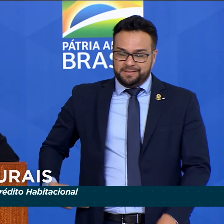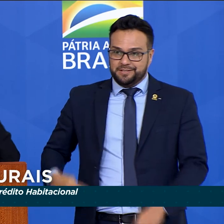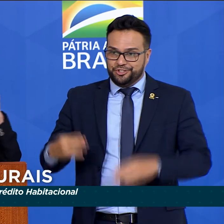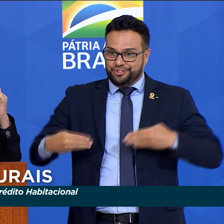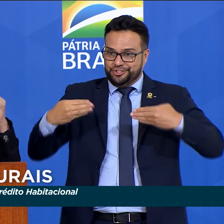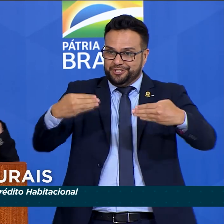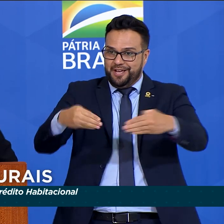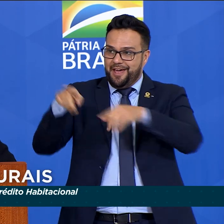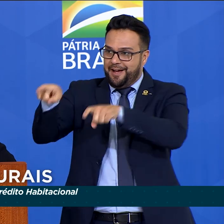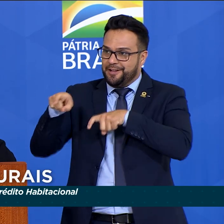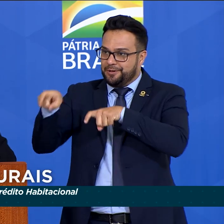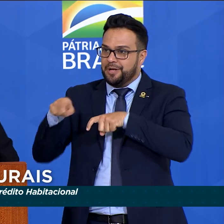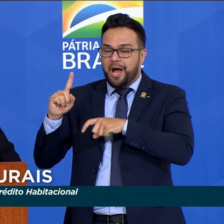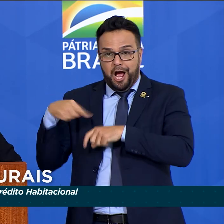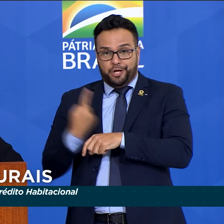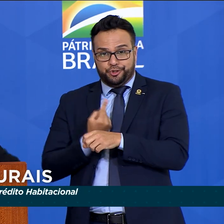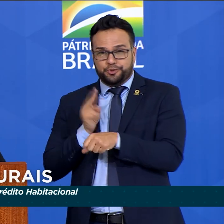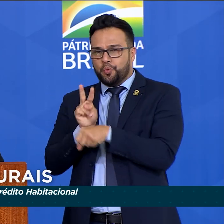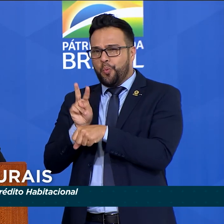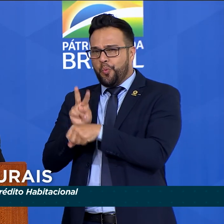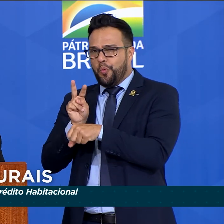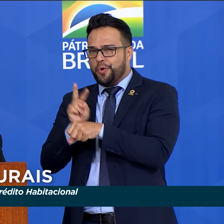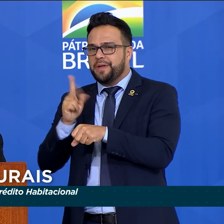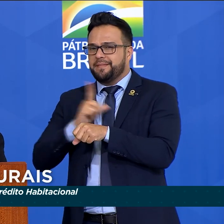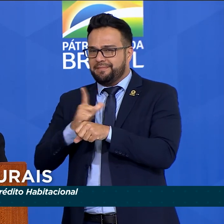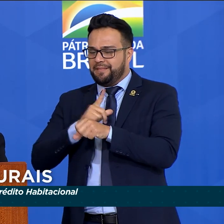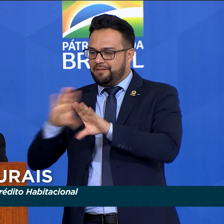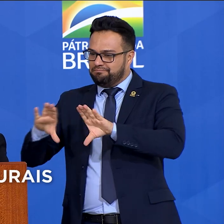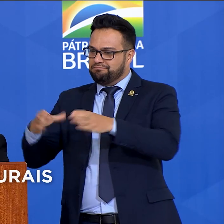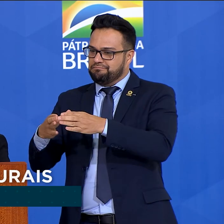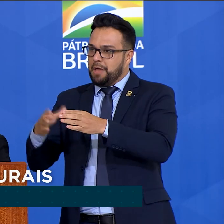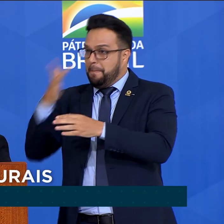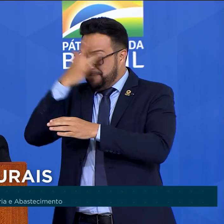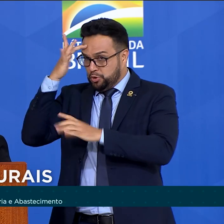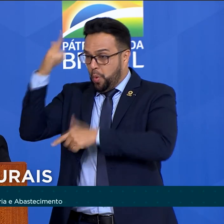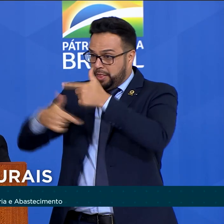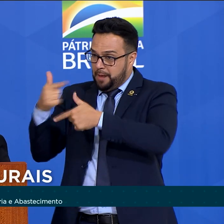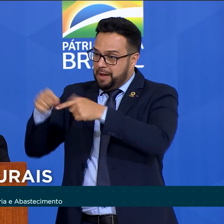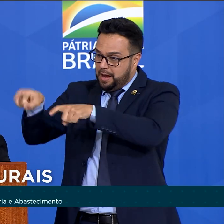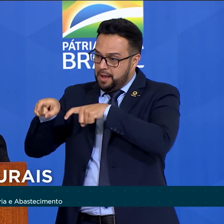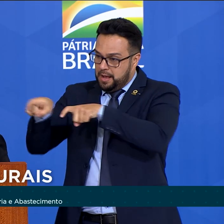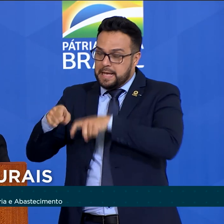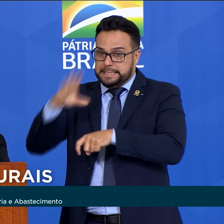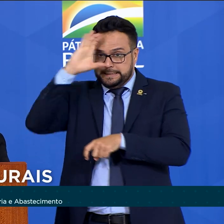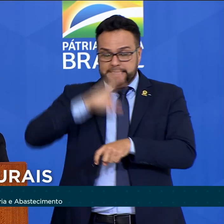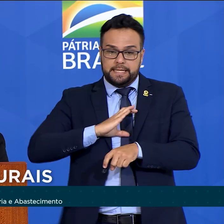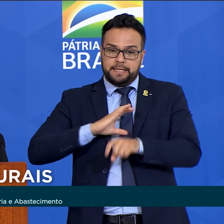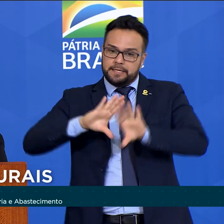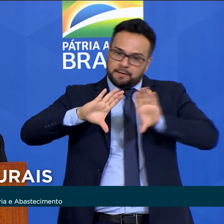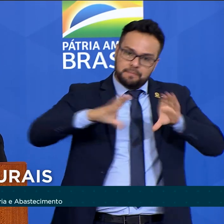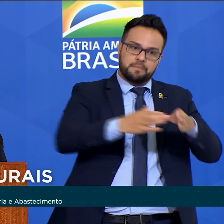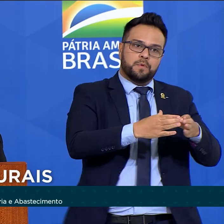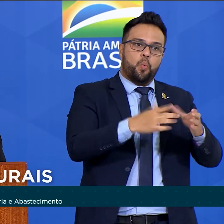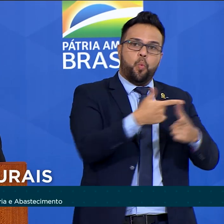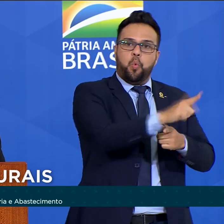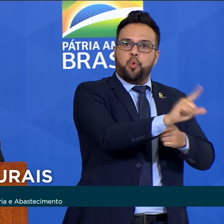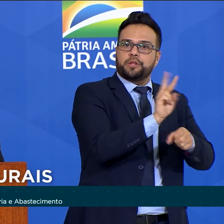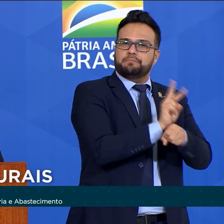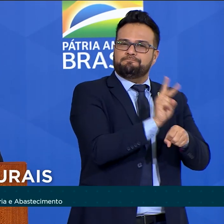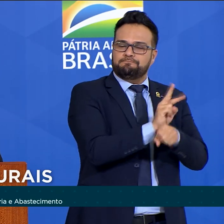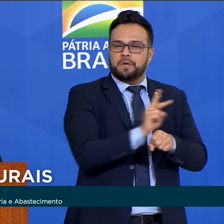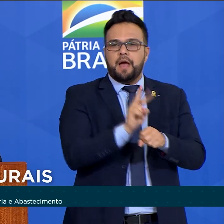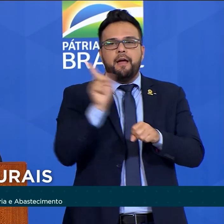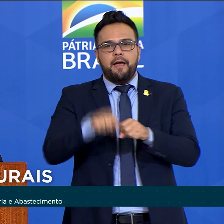cuida de uma faixa de agricultores e a cidadania cuida de outra. Então, é um prazer enorme esse programa conjunto, e